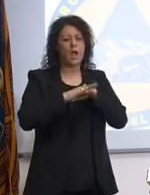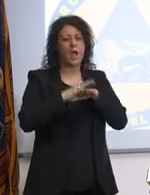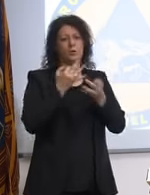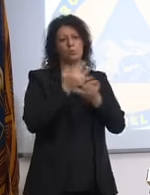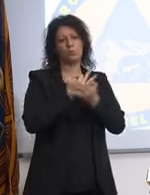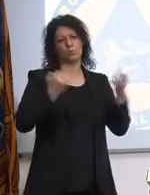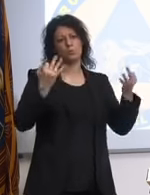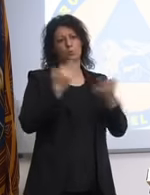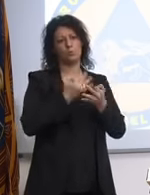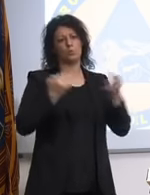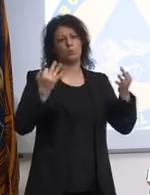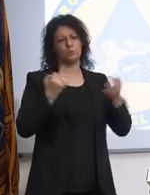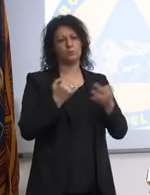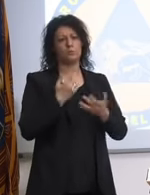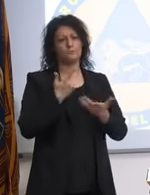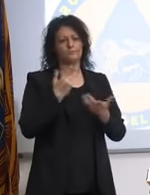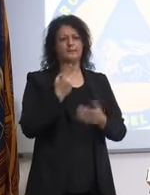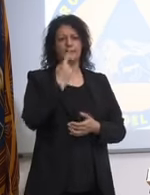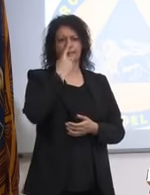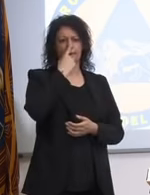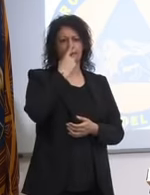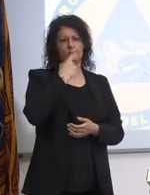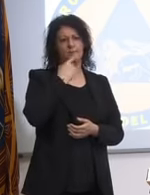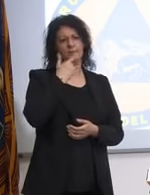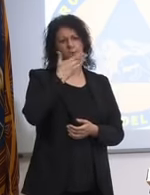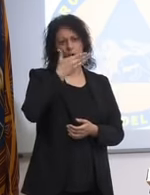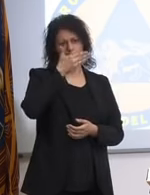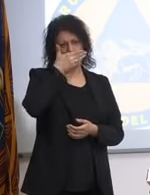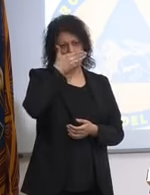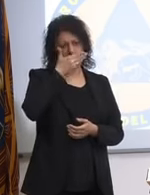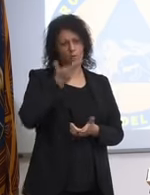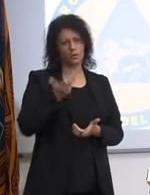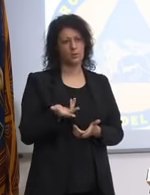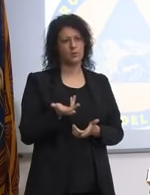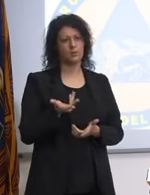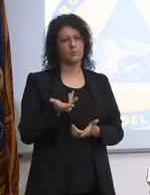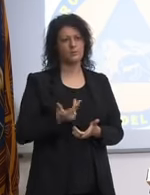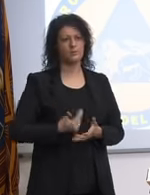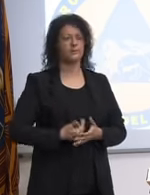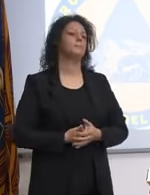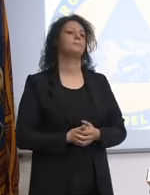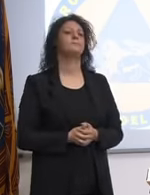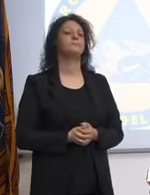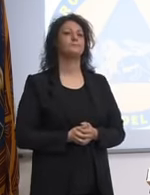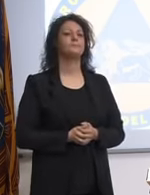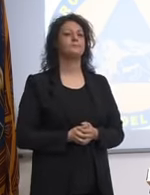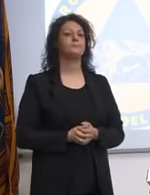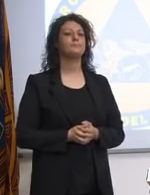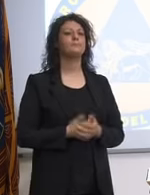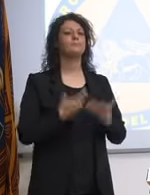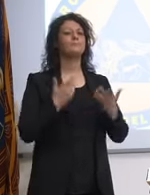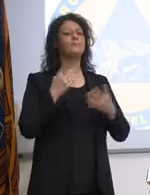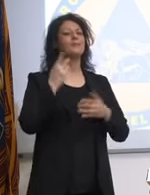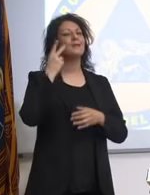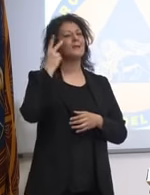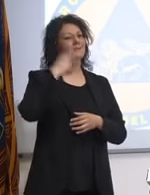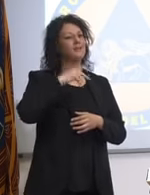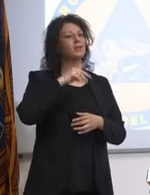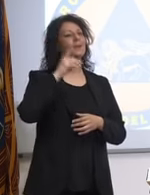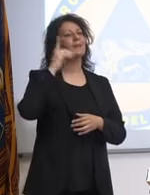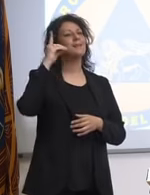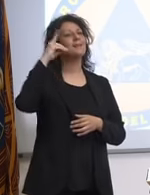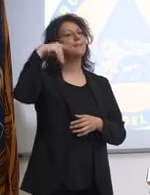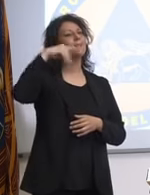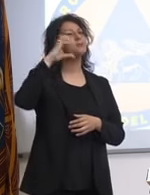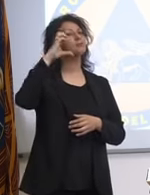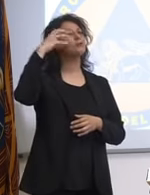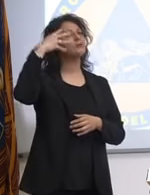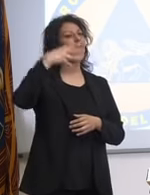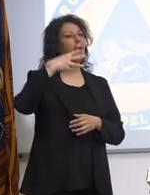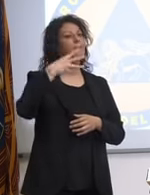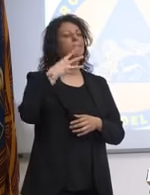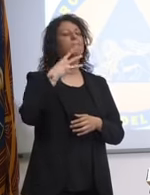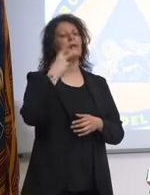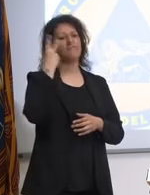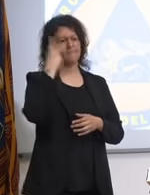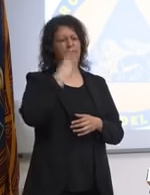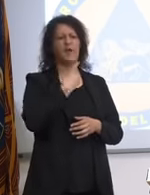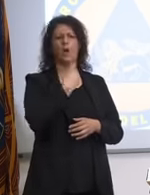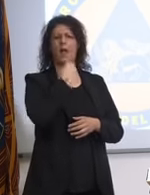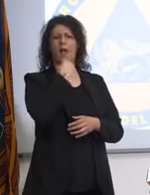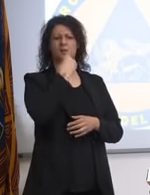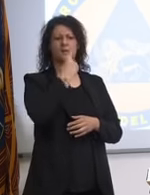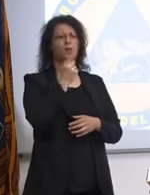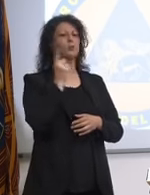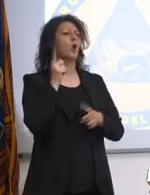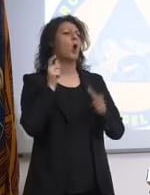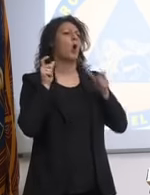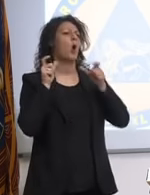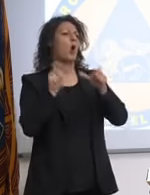dicevi te, naso e bocca coperti. E è vero che il DPCM, perché qualcuno ci dice il DPCM non prevede l'uso della